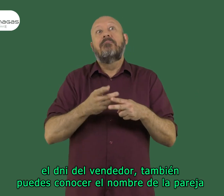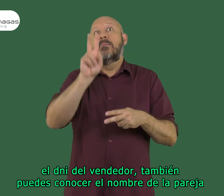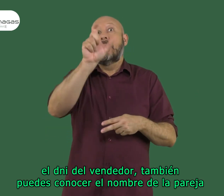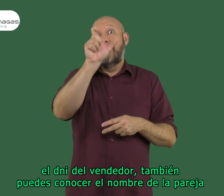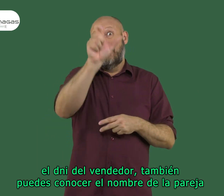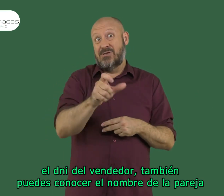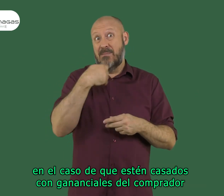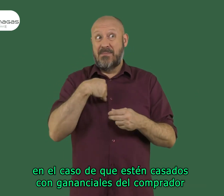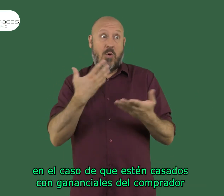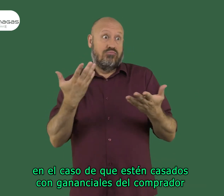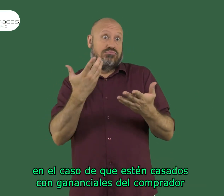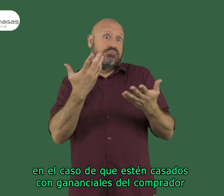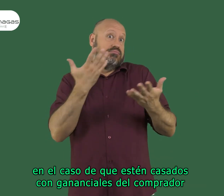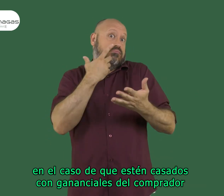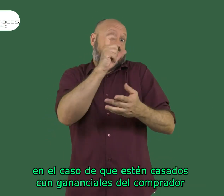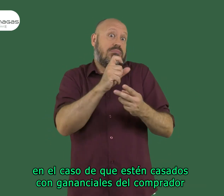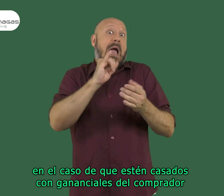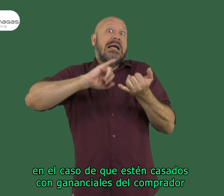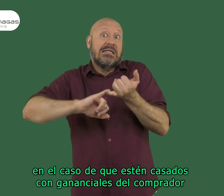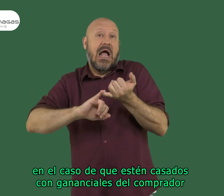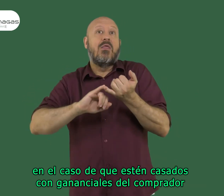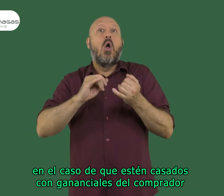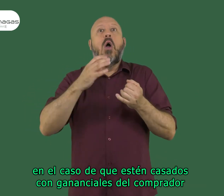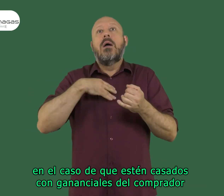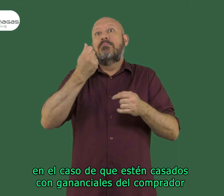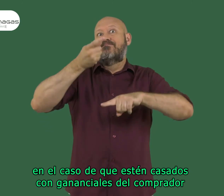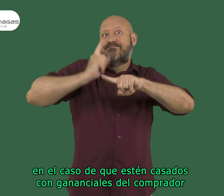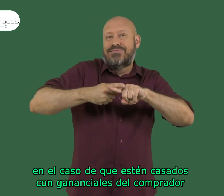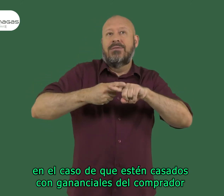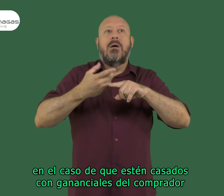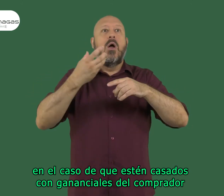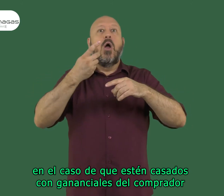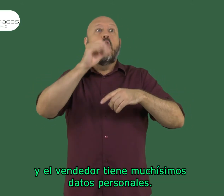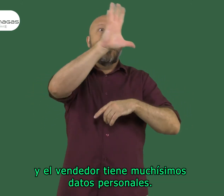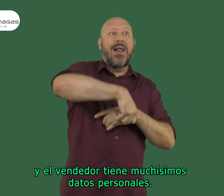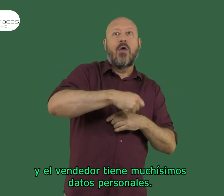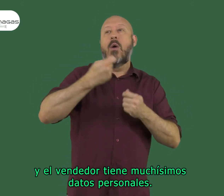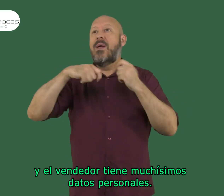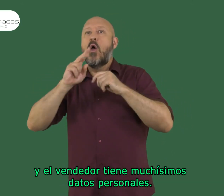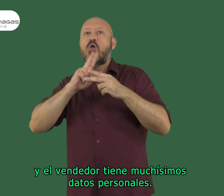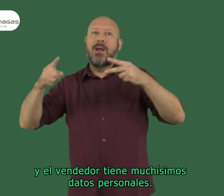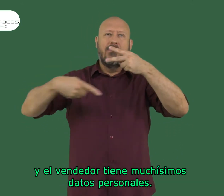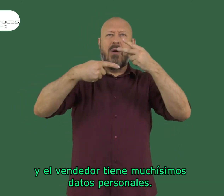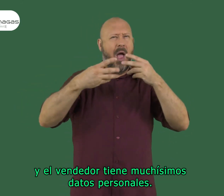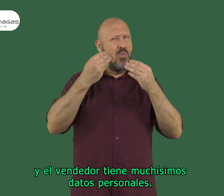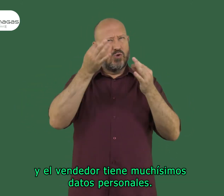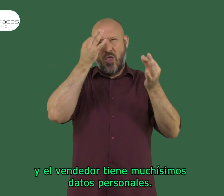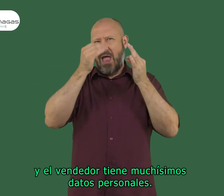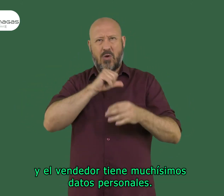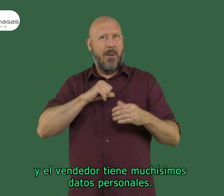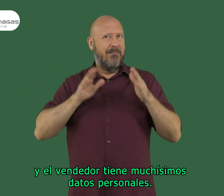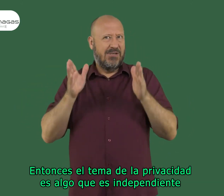la pareja, en el caso de que estén casados con gananciales, del comprador y del vendedor. Es decir, tiene muchísimos